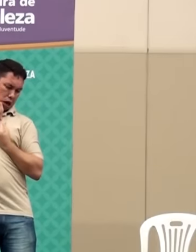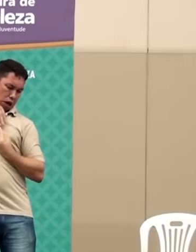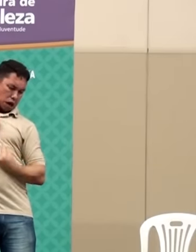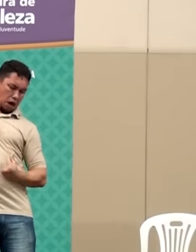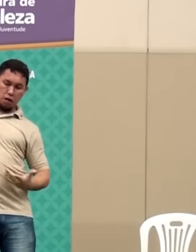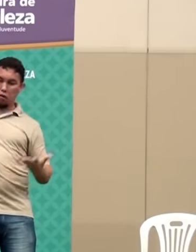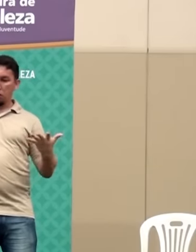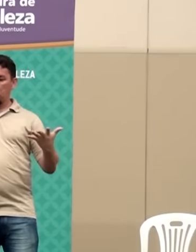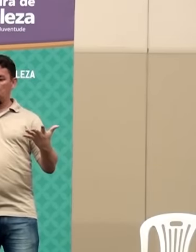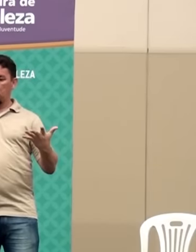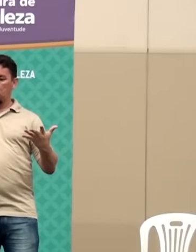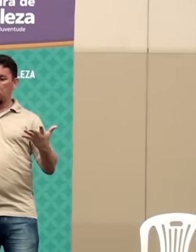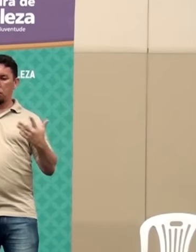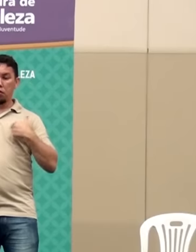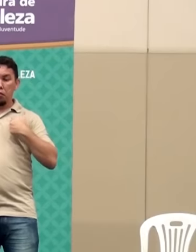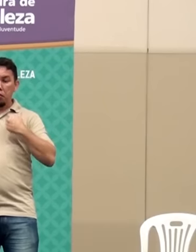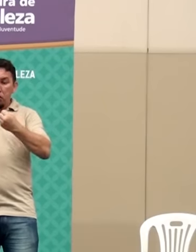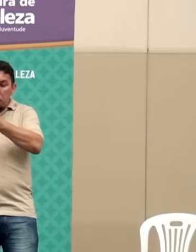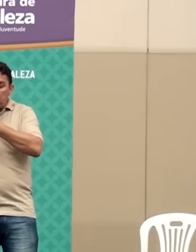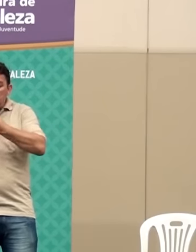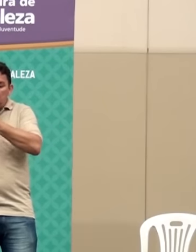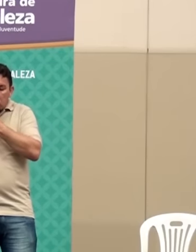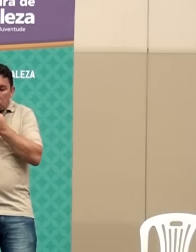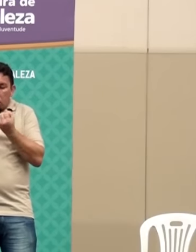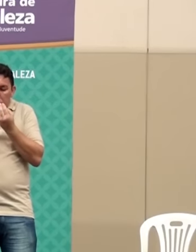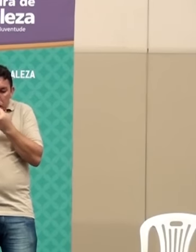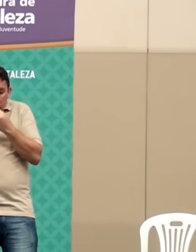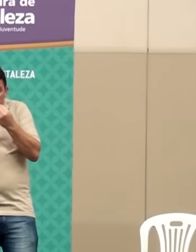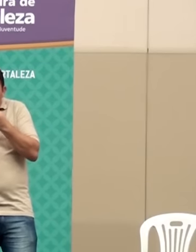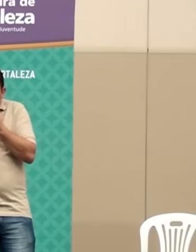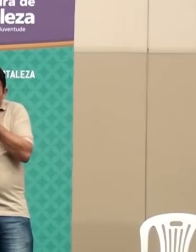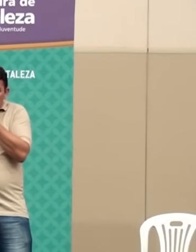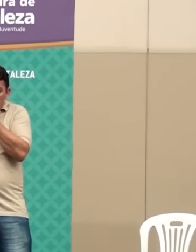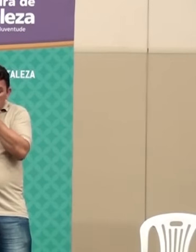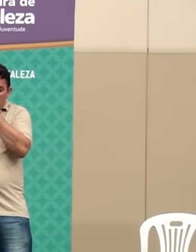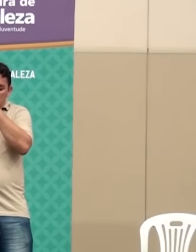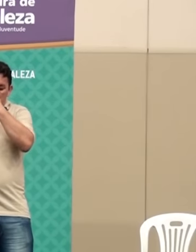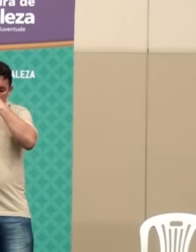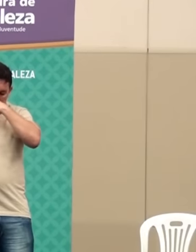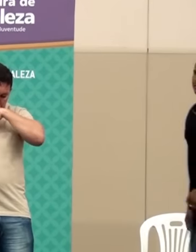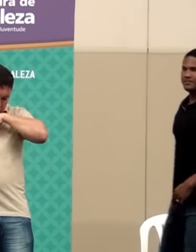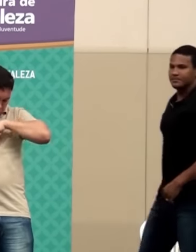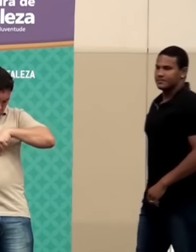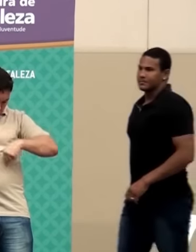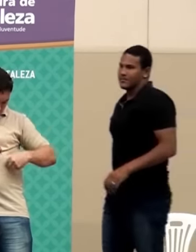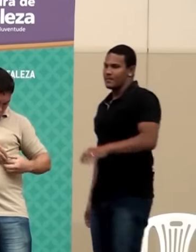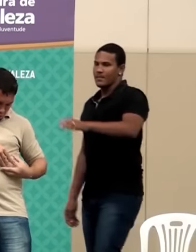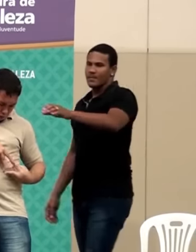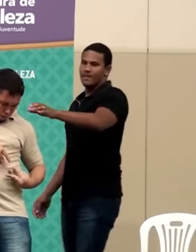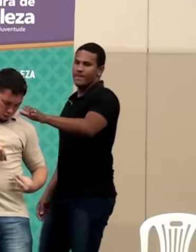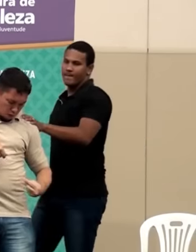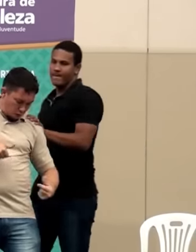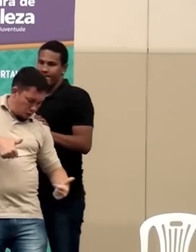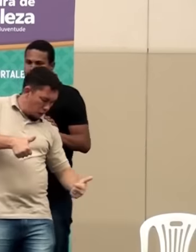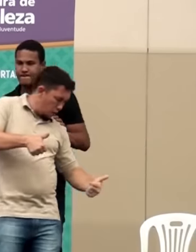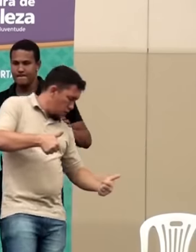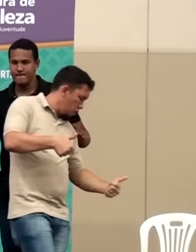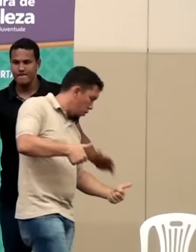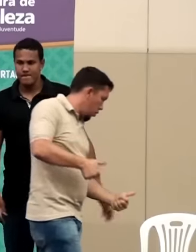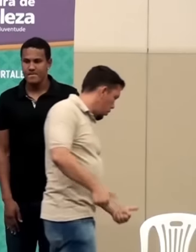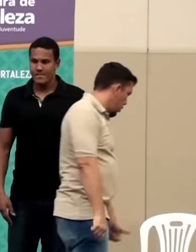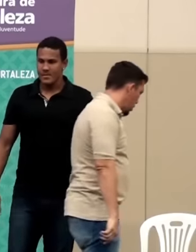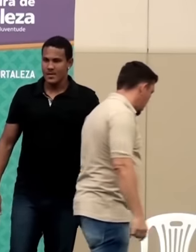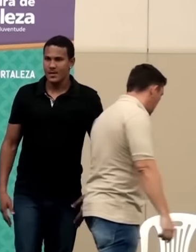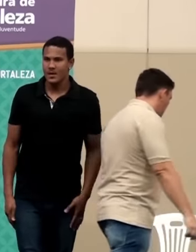Então, tem que ser uma basezinha fraca mesmo. Aí, quando essa base fraca chegar lá no estômago, é que ela vai conseguir neutralizar o